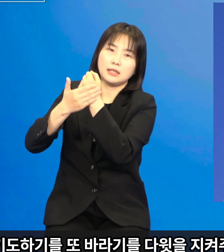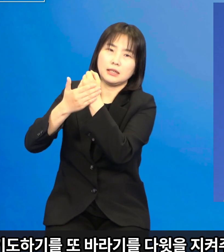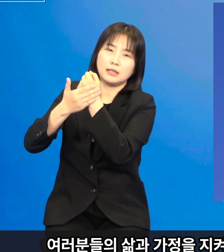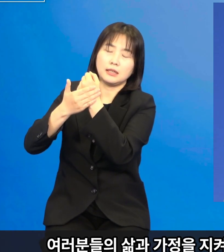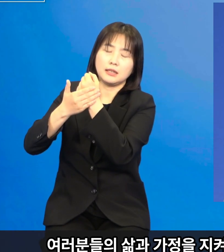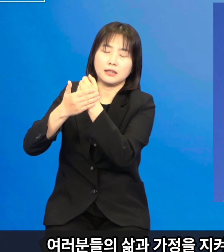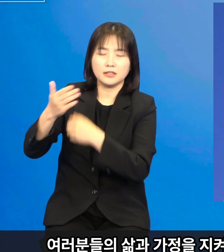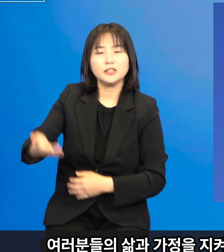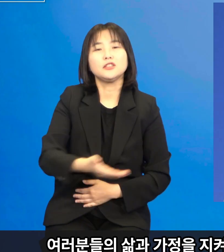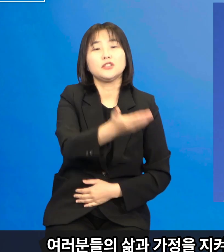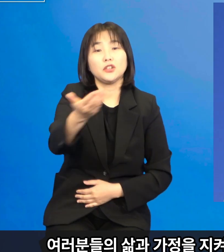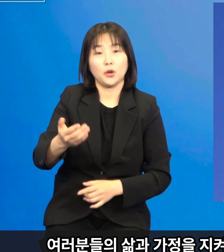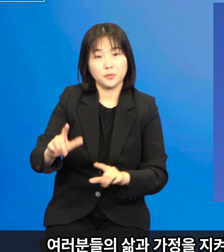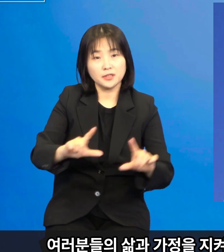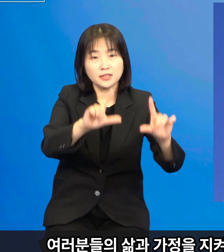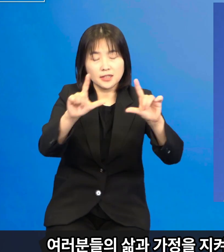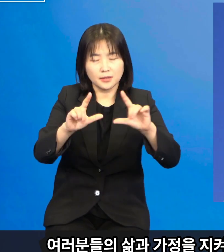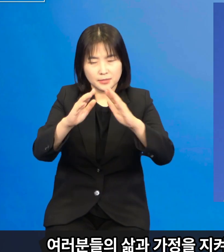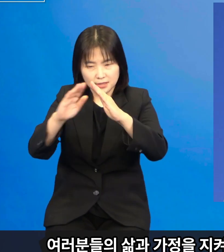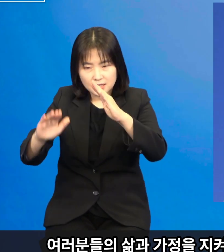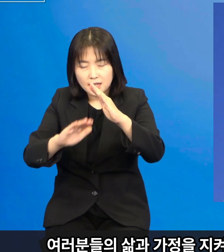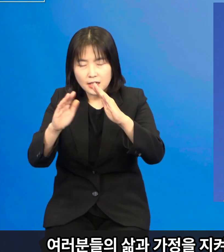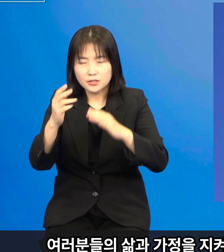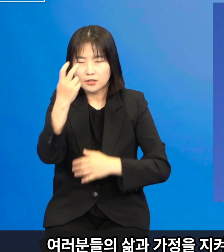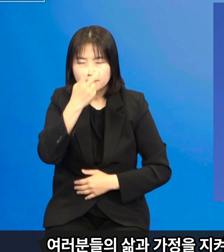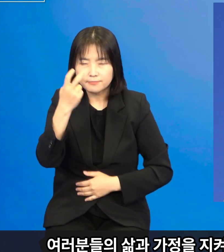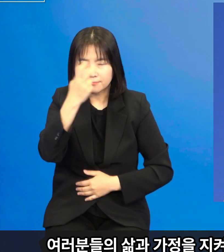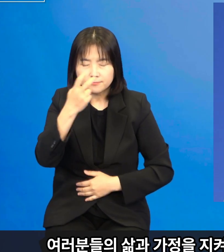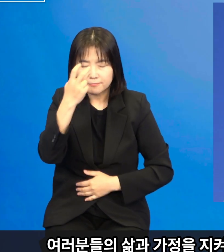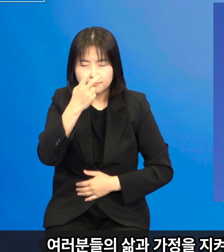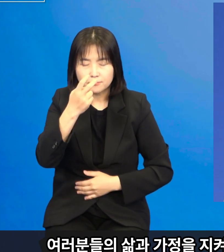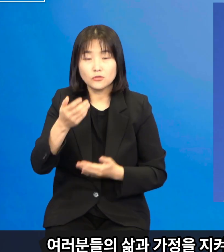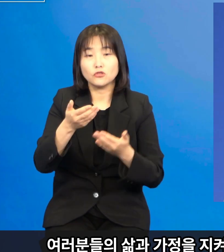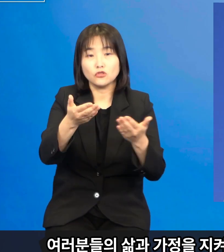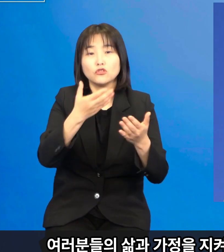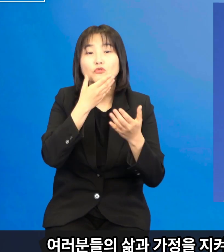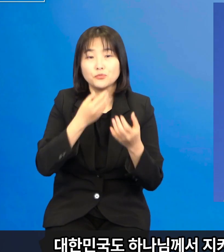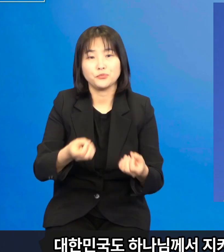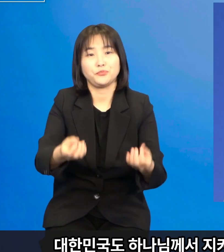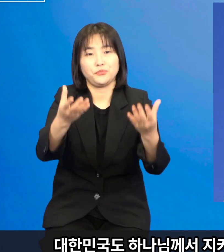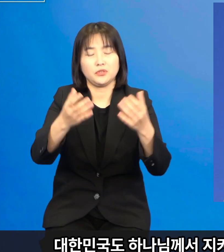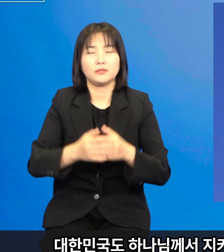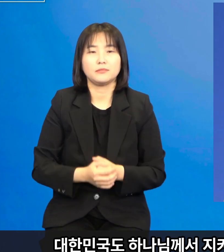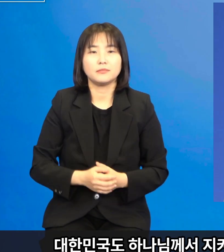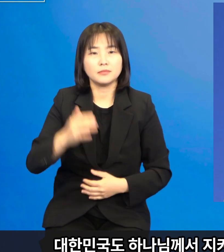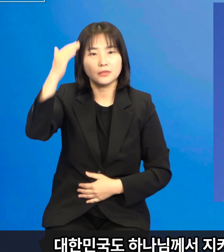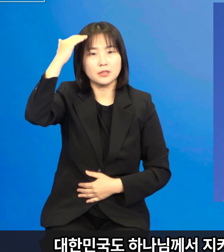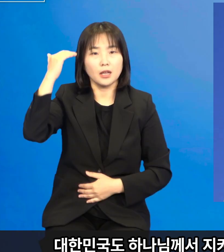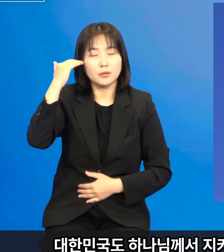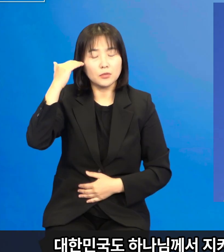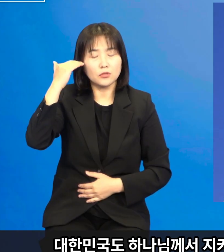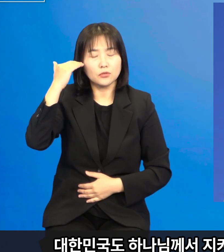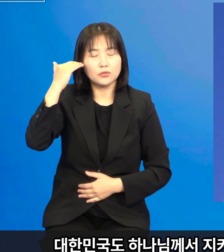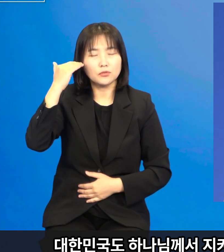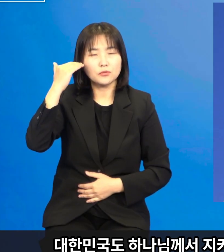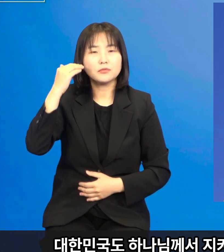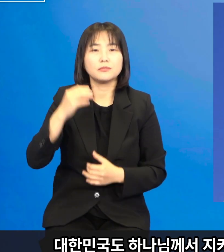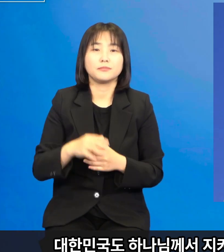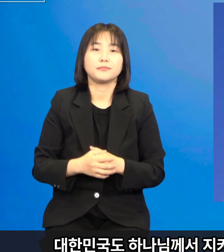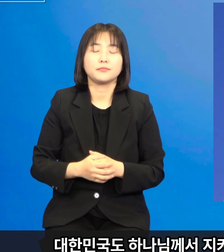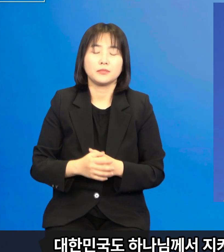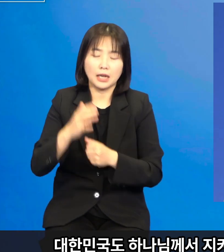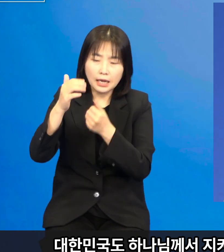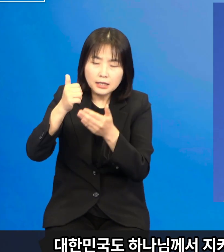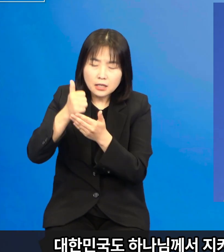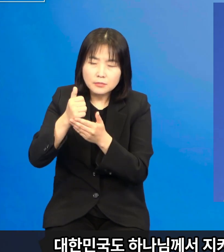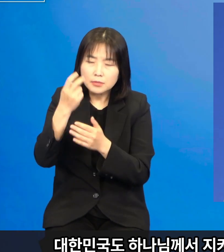은총이 여러분들의 삶과 가정을 지켜 보호해 주시기를 축복합니다. 이 대한민국도 하나님께서